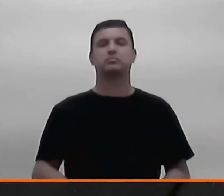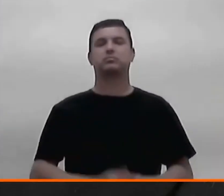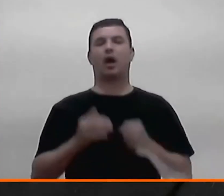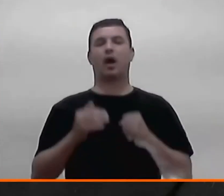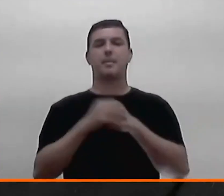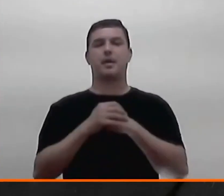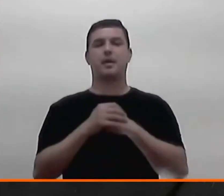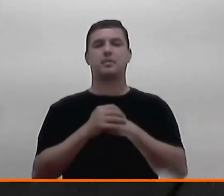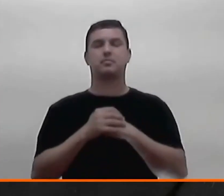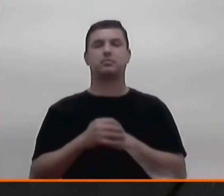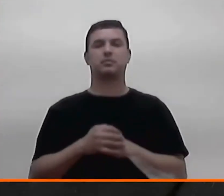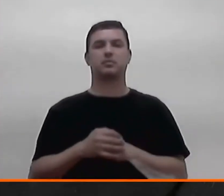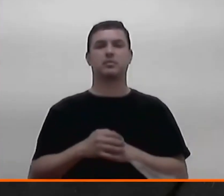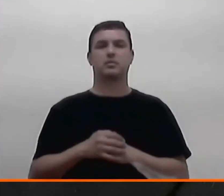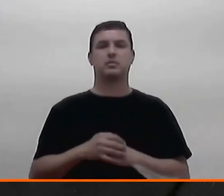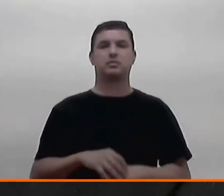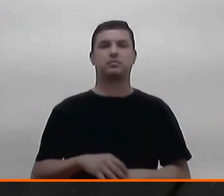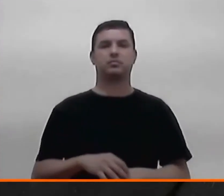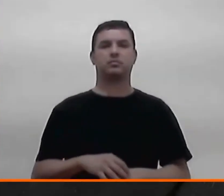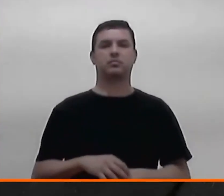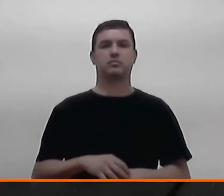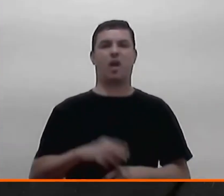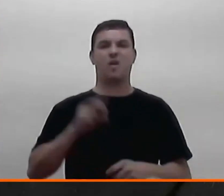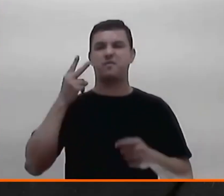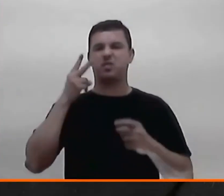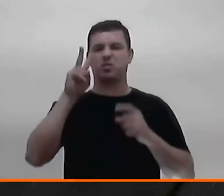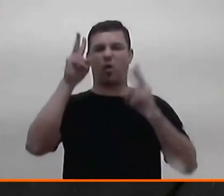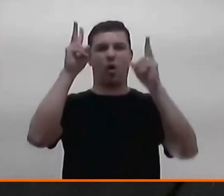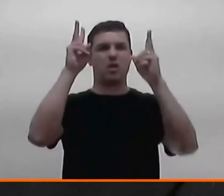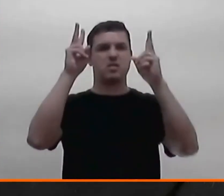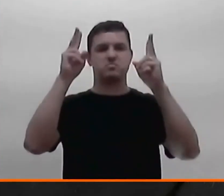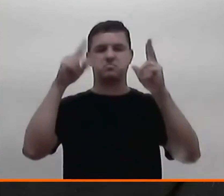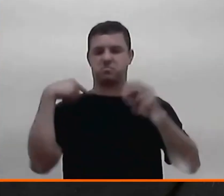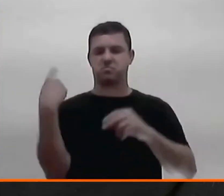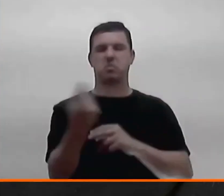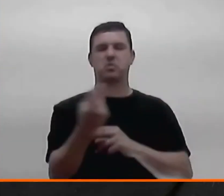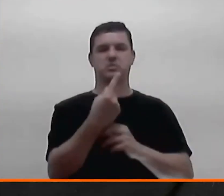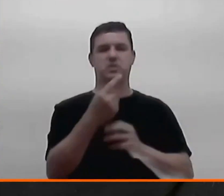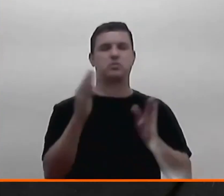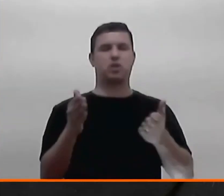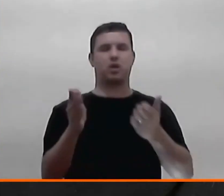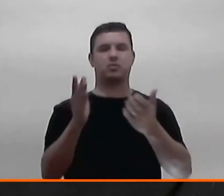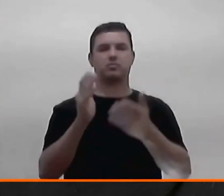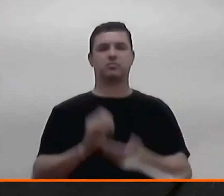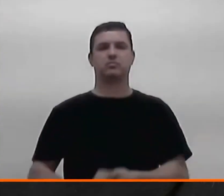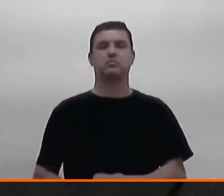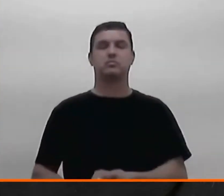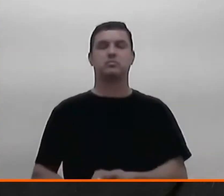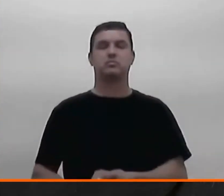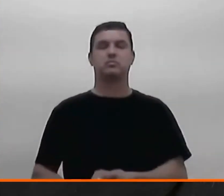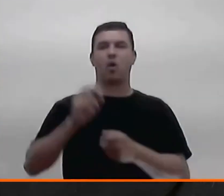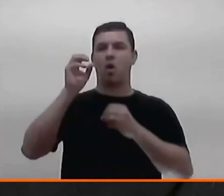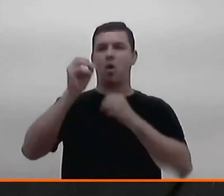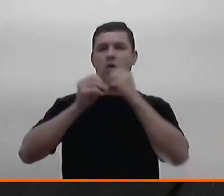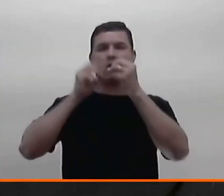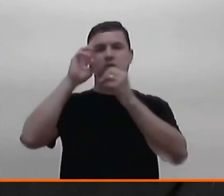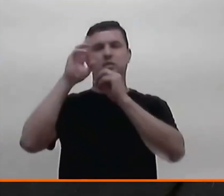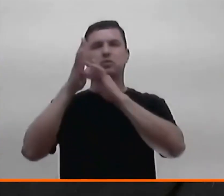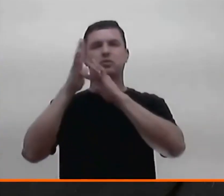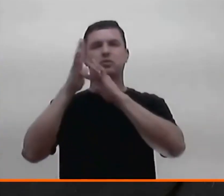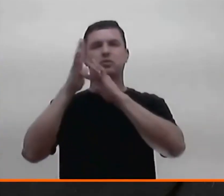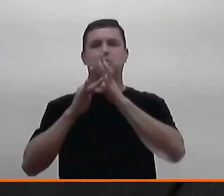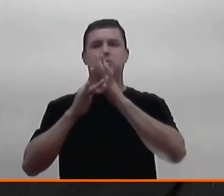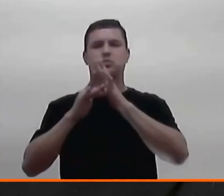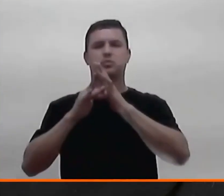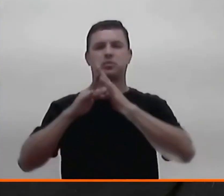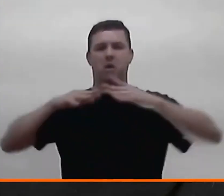vitória já é nossa. Oh Senhor Jesus, de um lado vamos expandir,